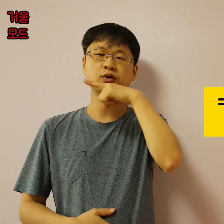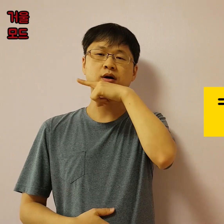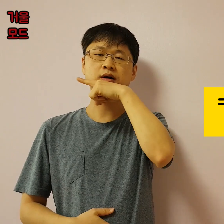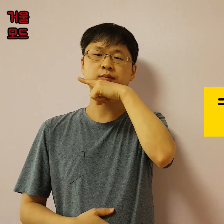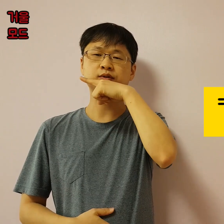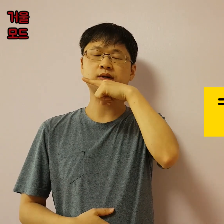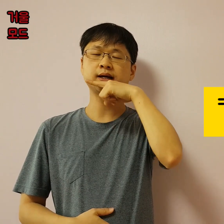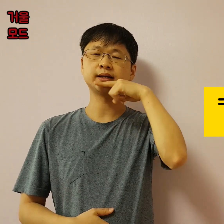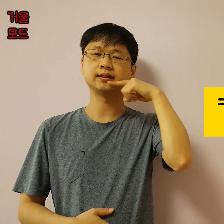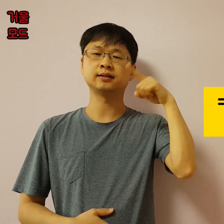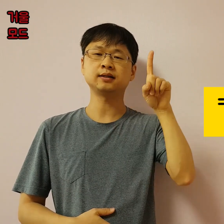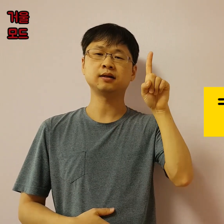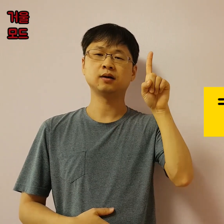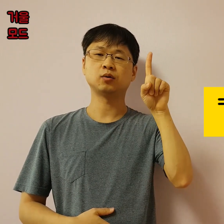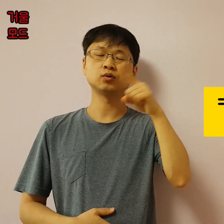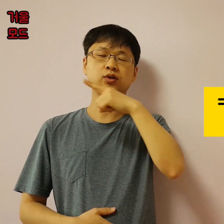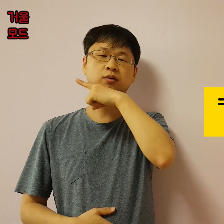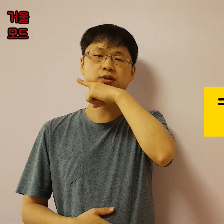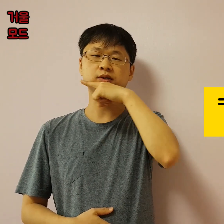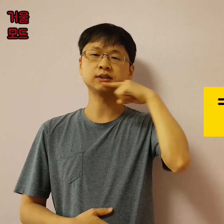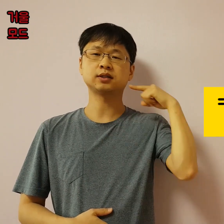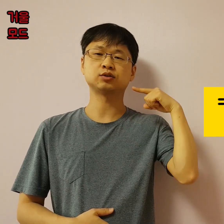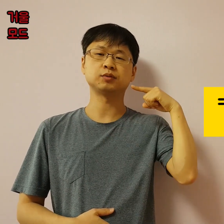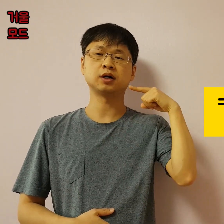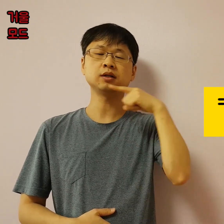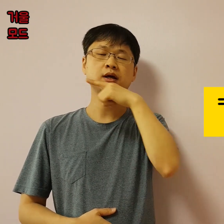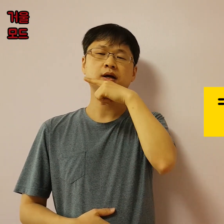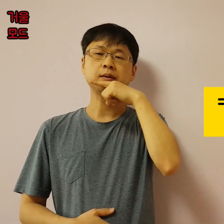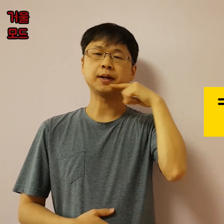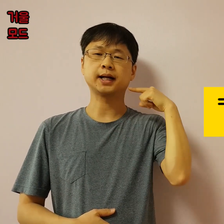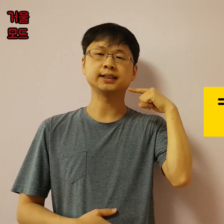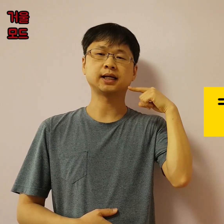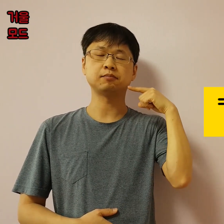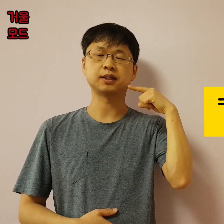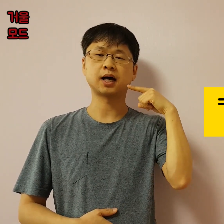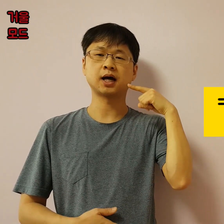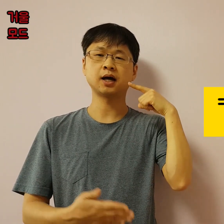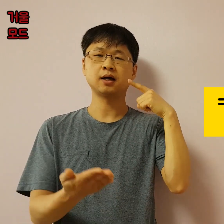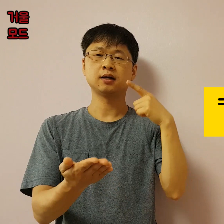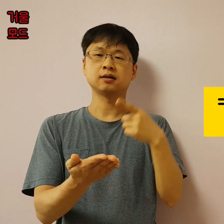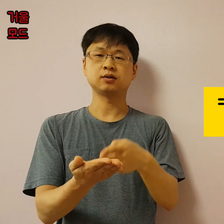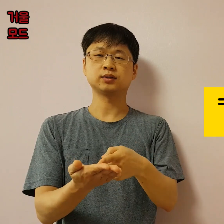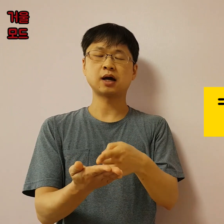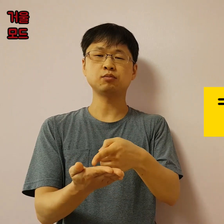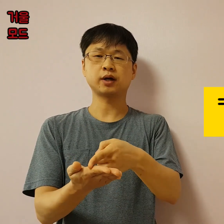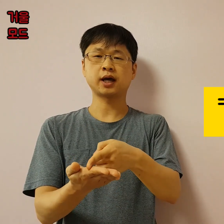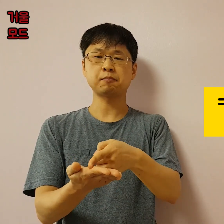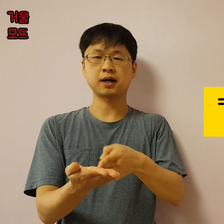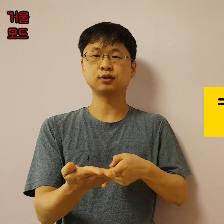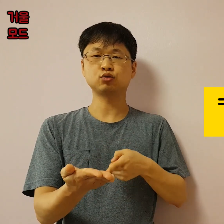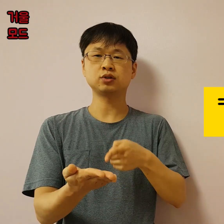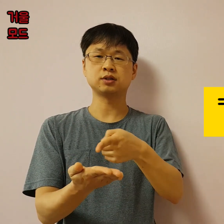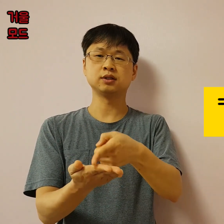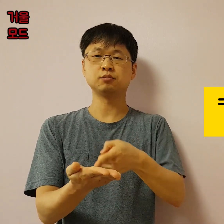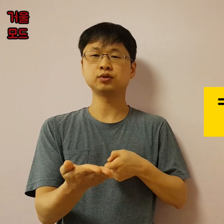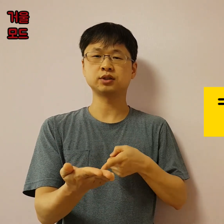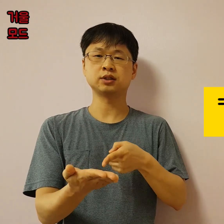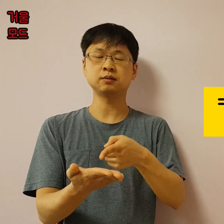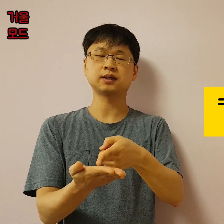수어 입술 아래를 오른손 검지로 스쳐주면 빨간색입니다. 그리고 장부에 빨간 줄을 긋는 모습